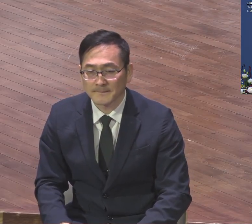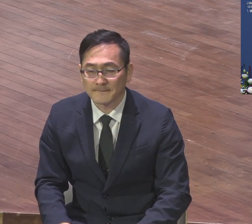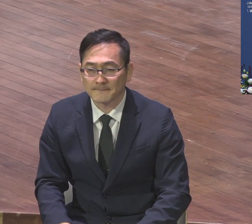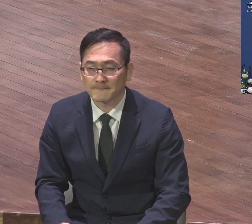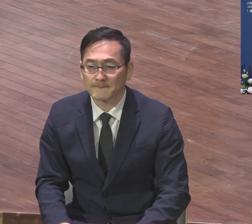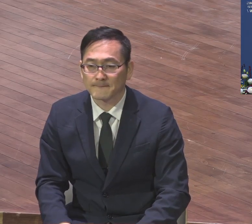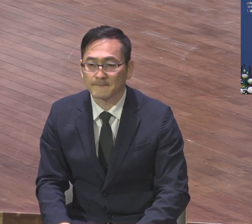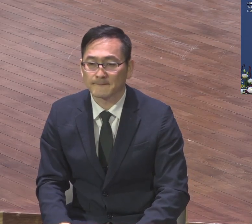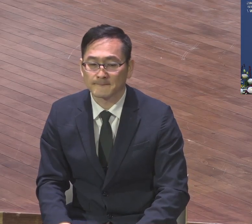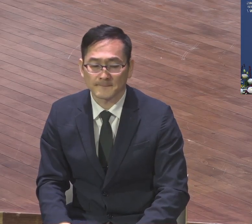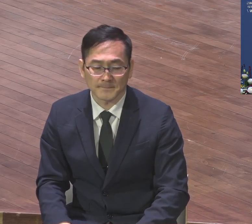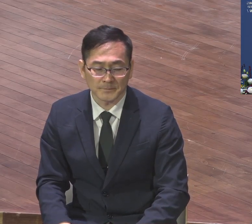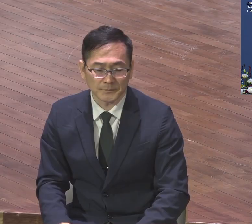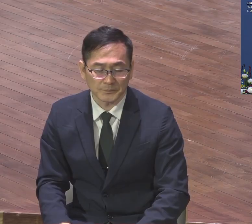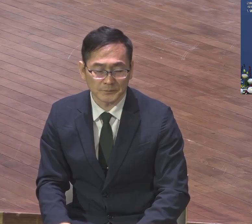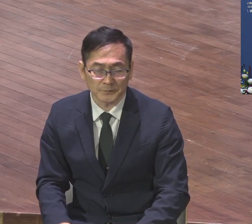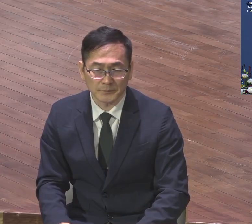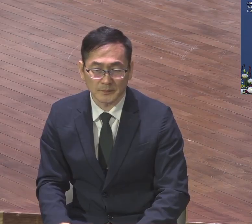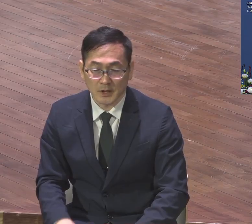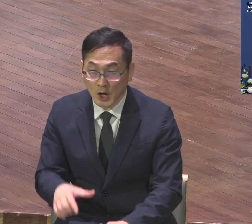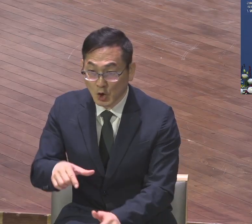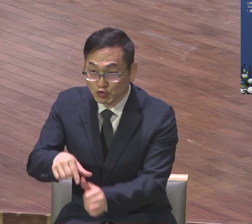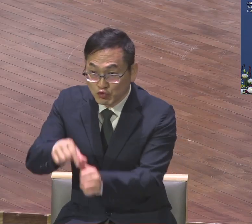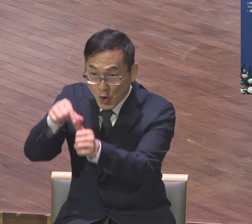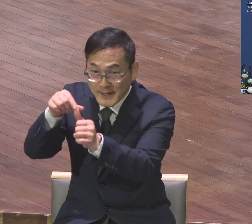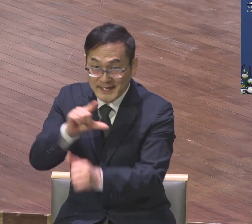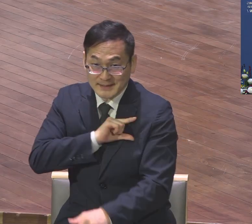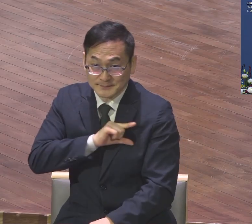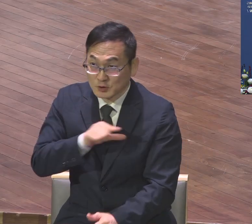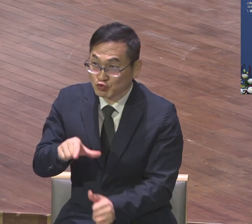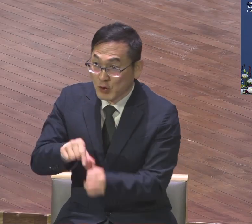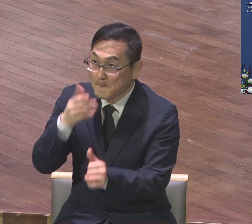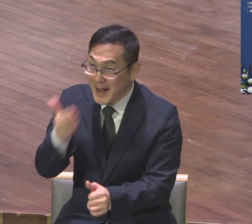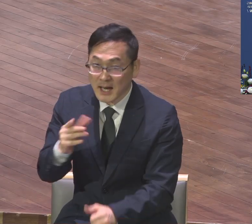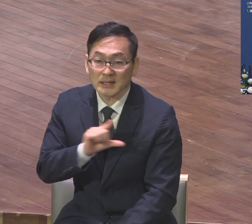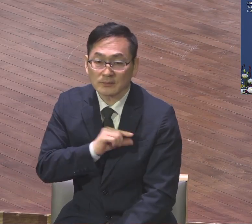구원받을 이름을 준 적이 없어요. 다른 이름은. 예수